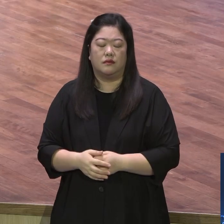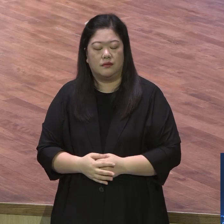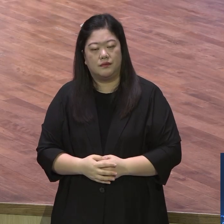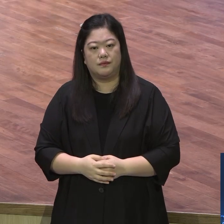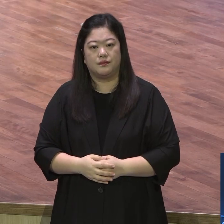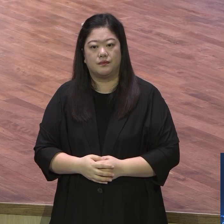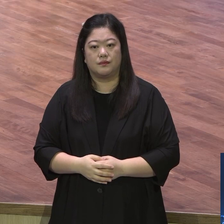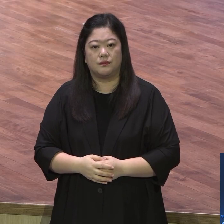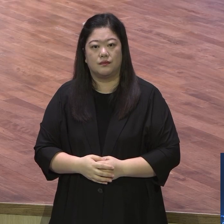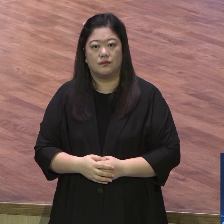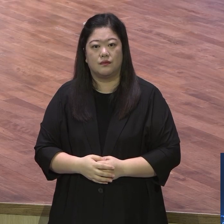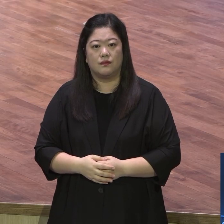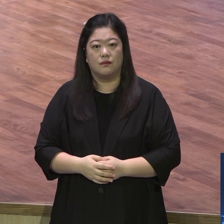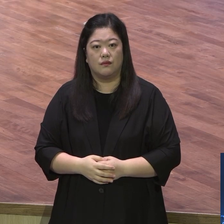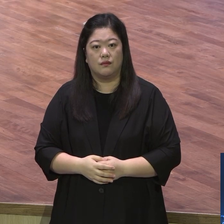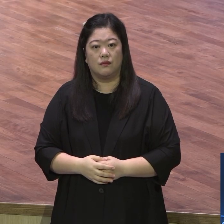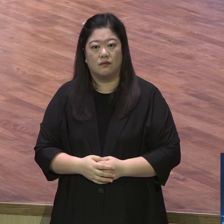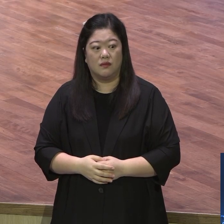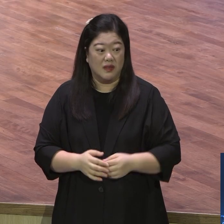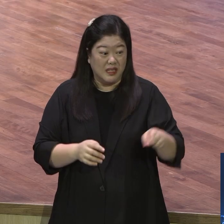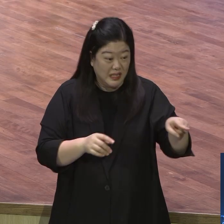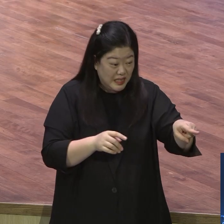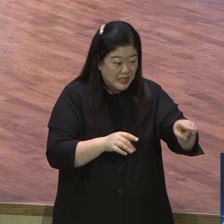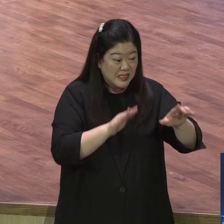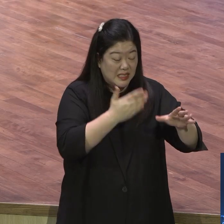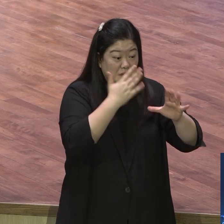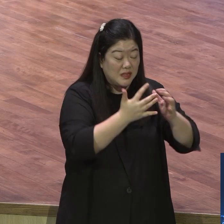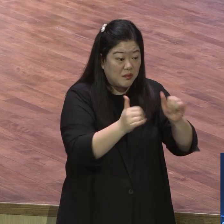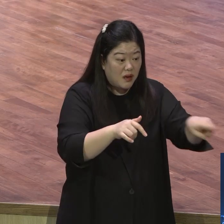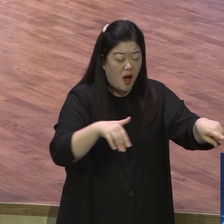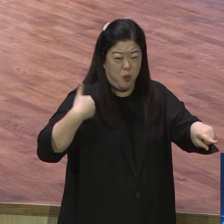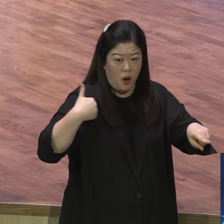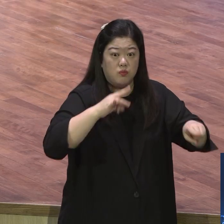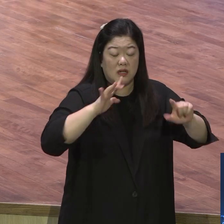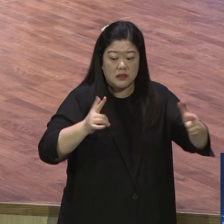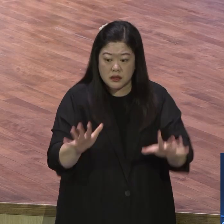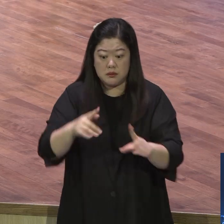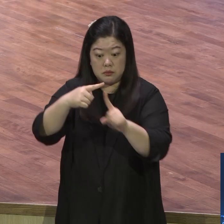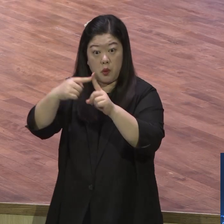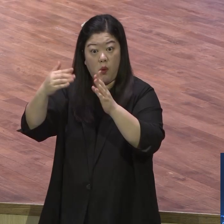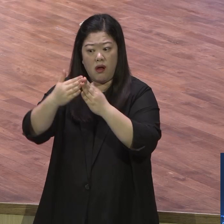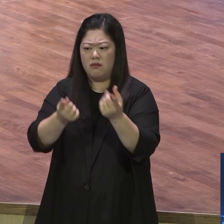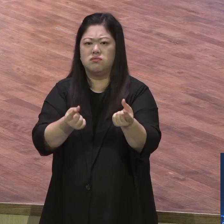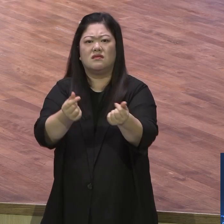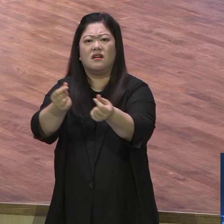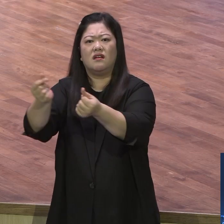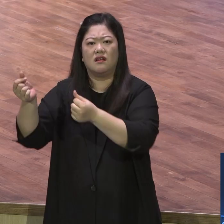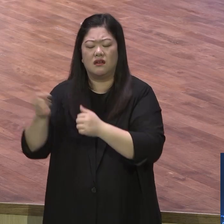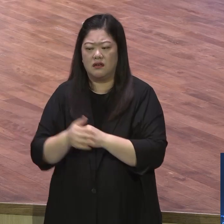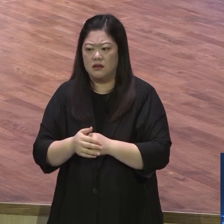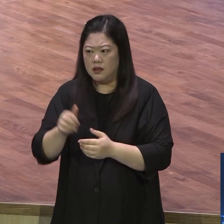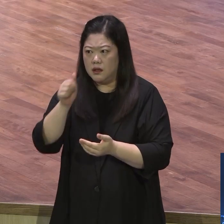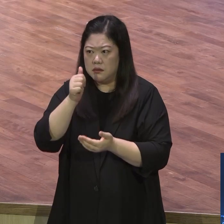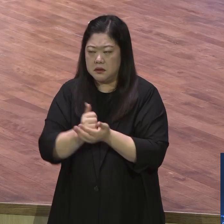심지어 교회를 다니면서도 이 죄의 삶에 확신이 없다 보니까 사죄 확신이 없다 보니까